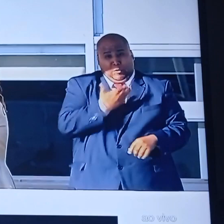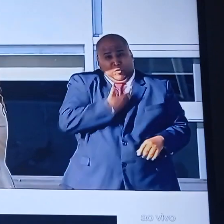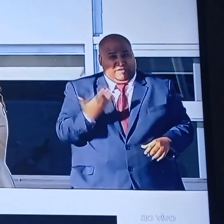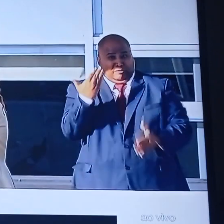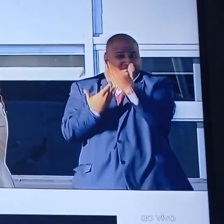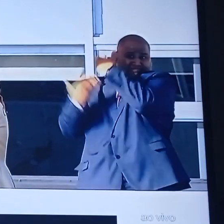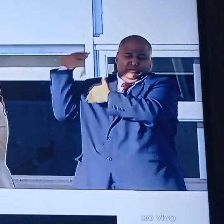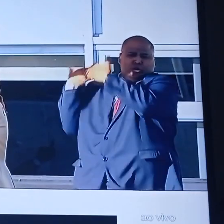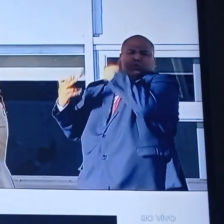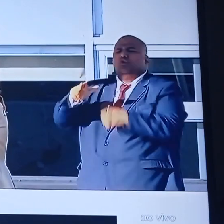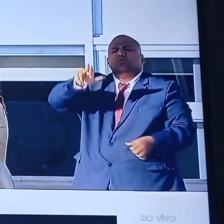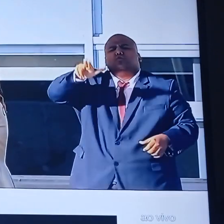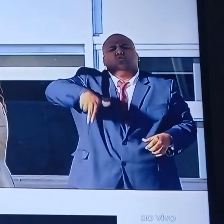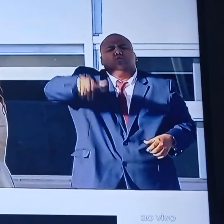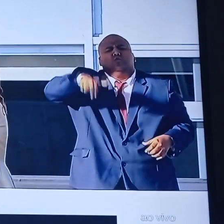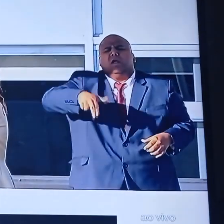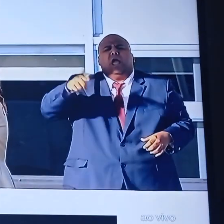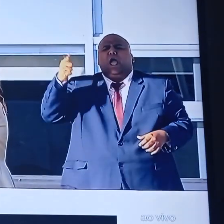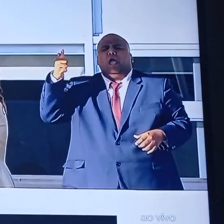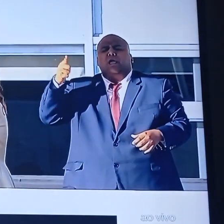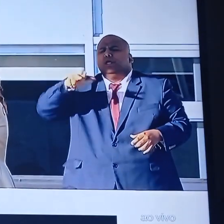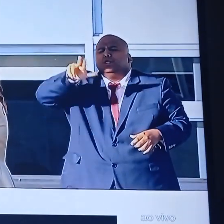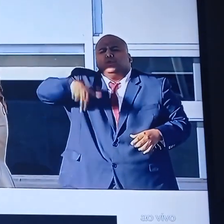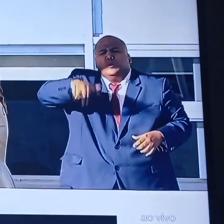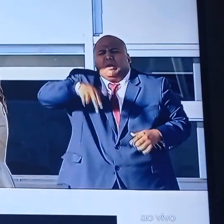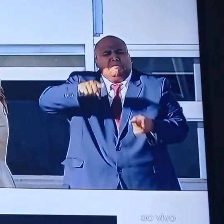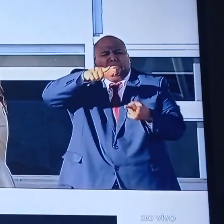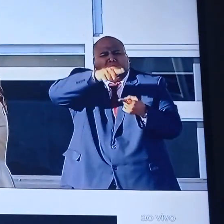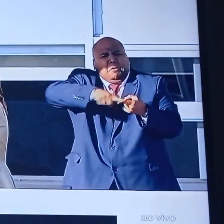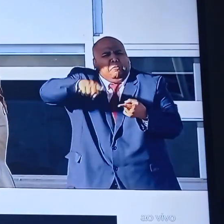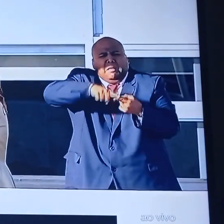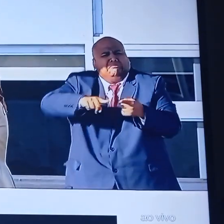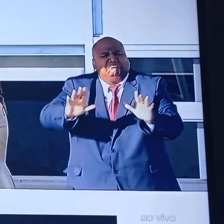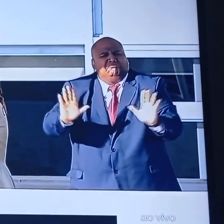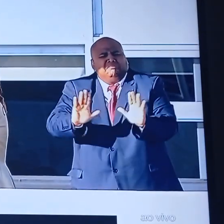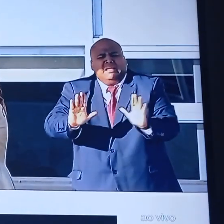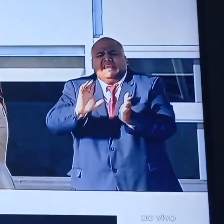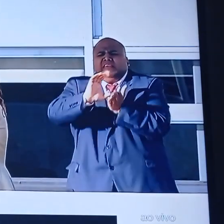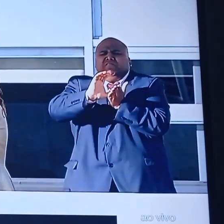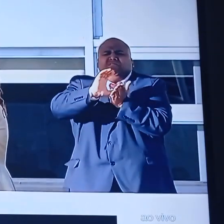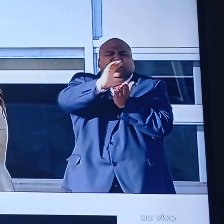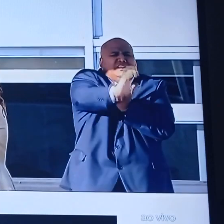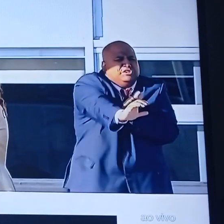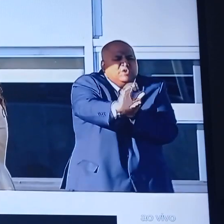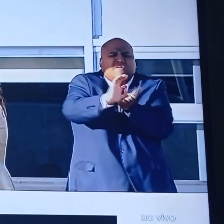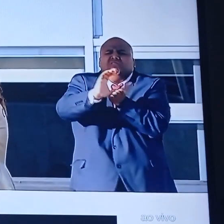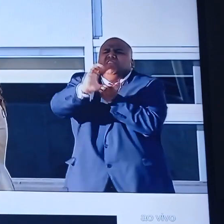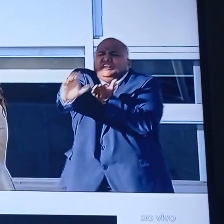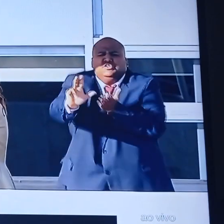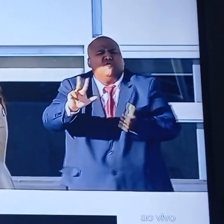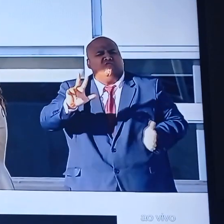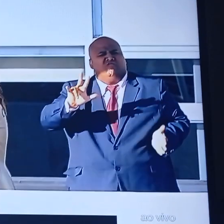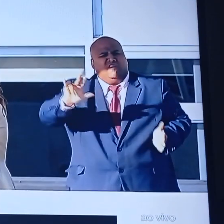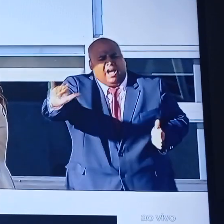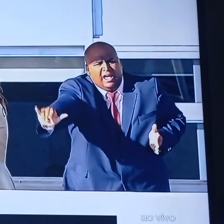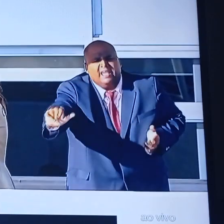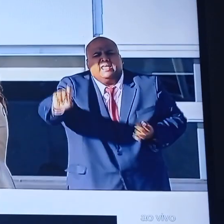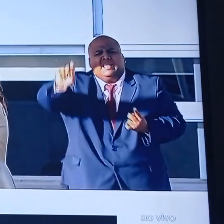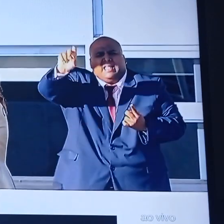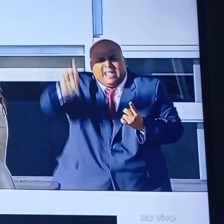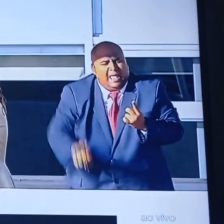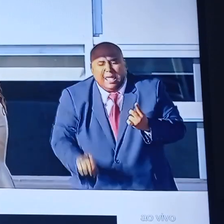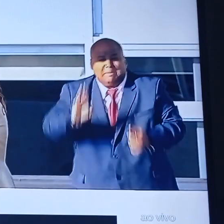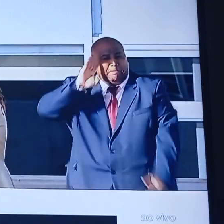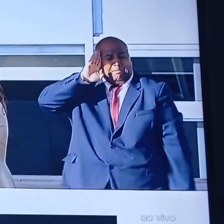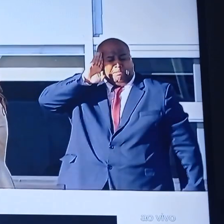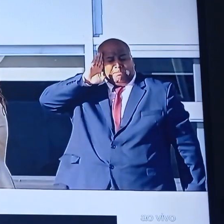governos, nunca houve nem haverá gastança alguma. Sempre investimos e voltaremos a investir em nosso bem